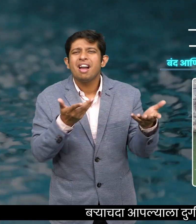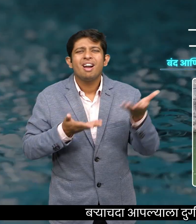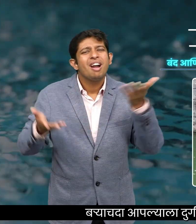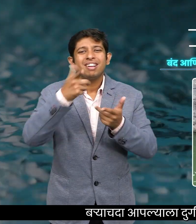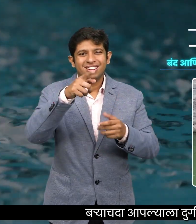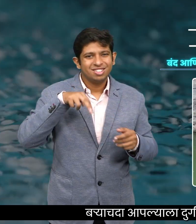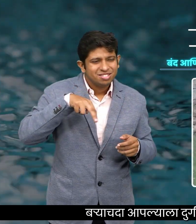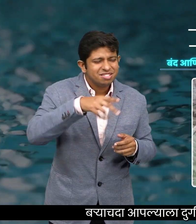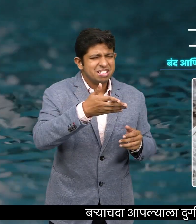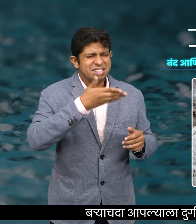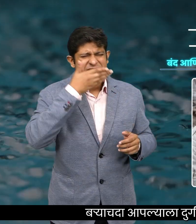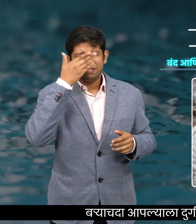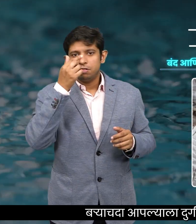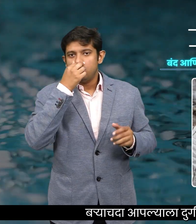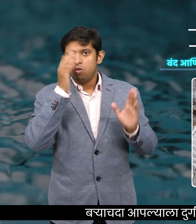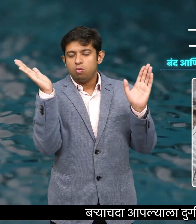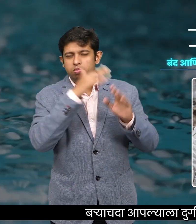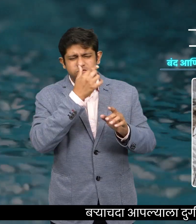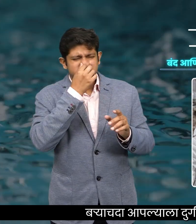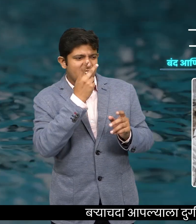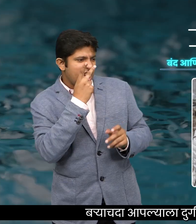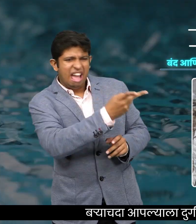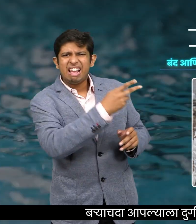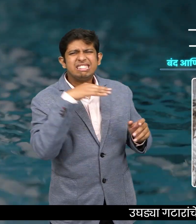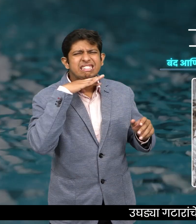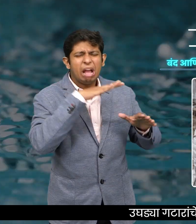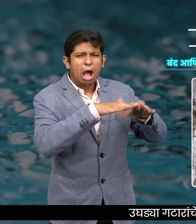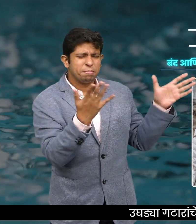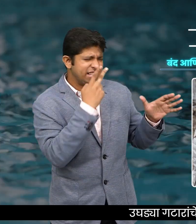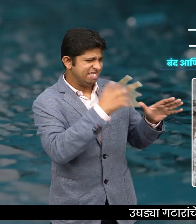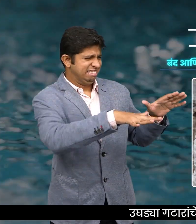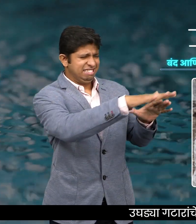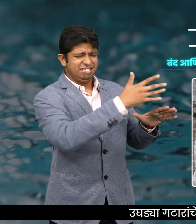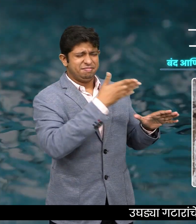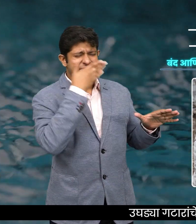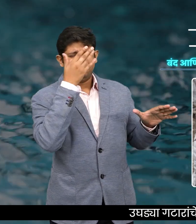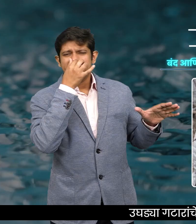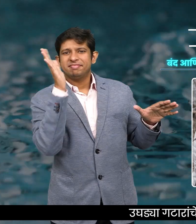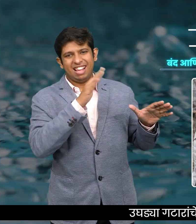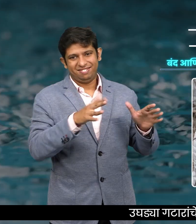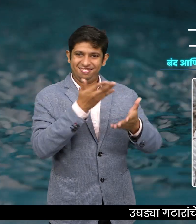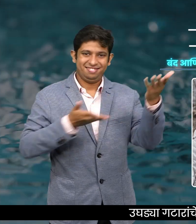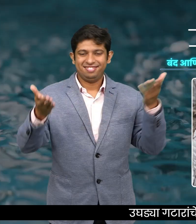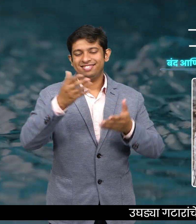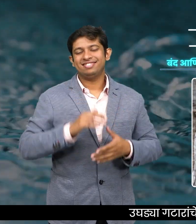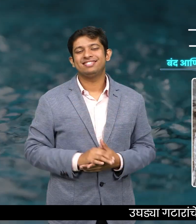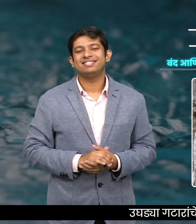आपल्याला दुर्गंधीचा त्रास सहन करावा लागतो. उघड्या गटारांचे दृश्य